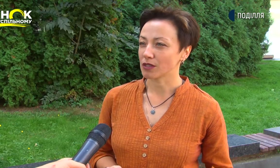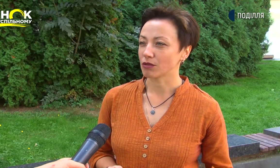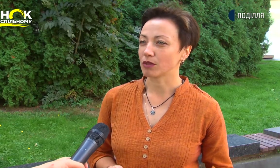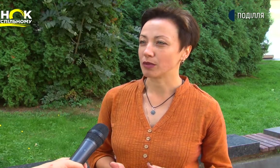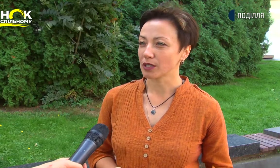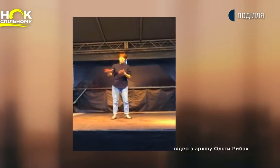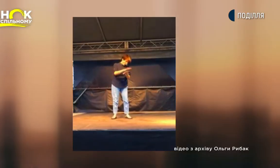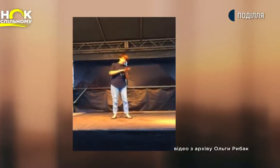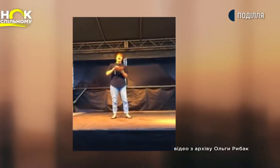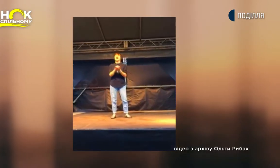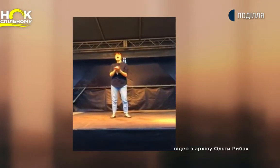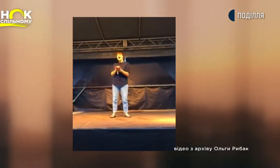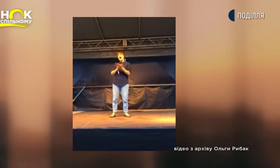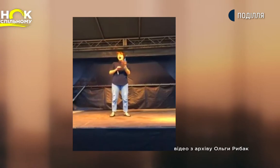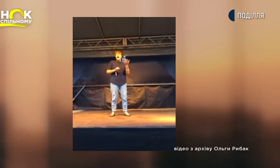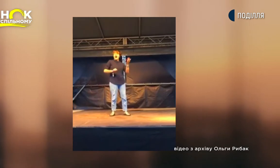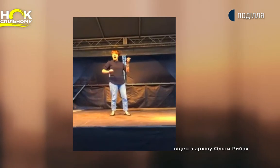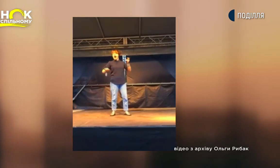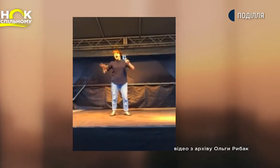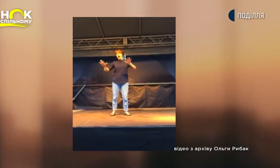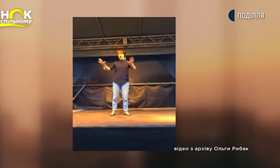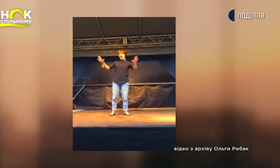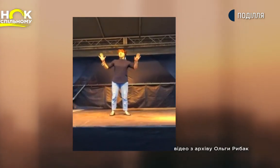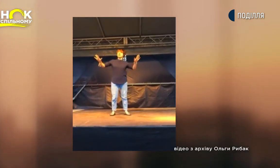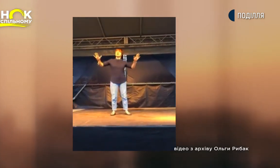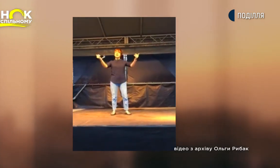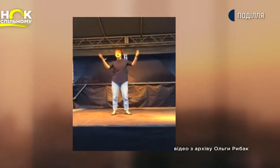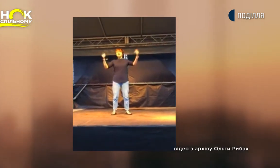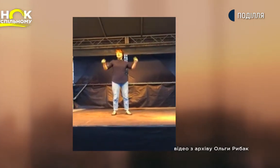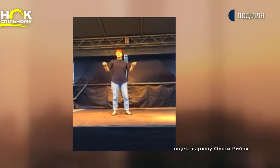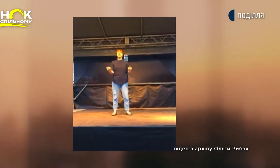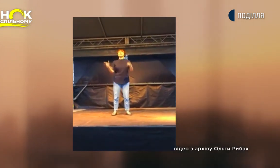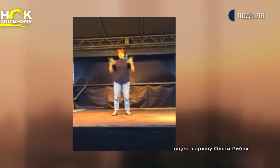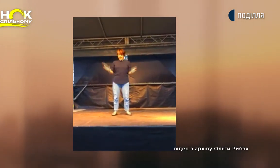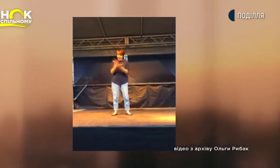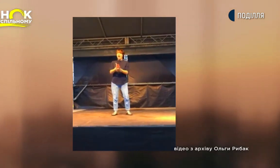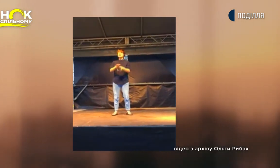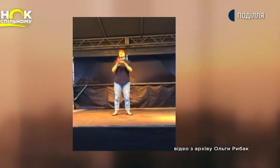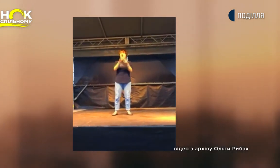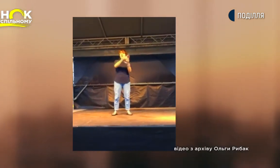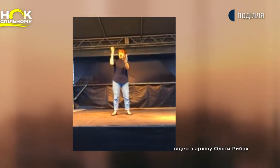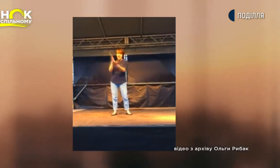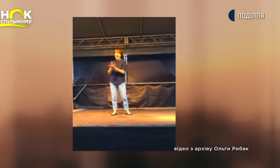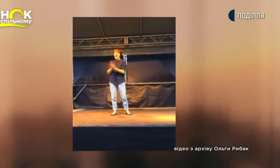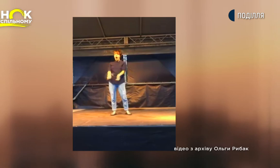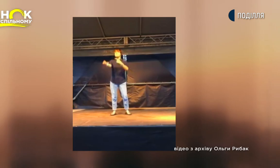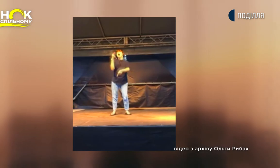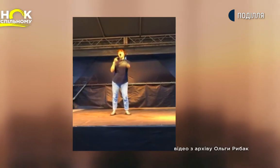вона перекладає пісні завдяки соціальному проєкту «Inclusive Friendly», який має на меті зробити навколо колишній світ безбар'єрним, вона